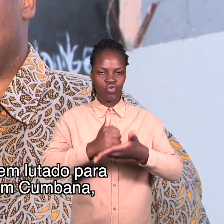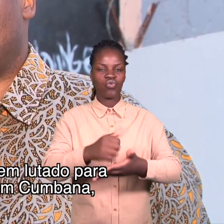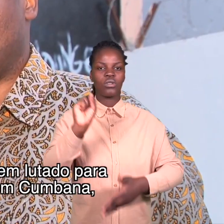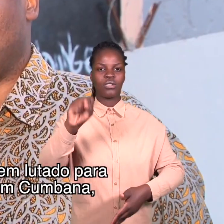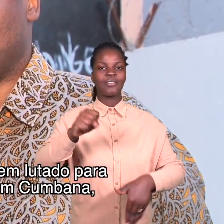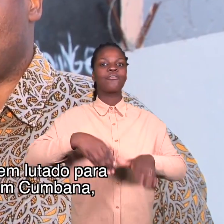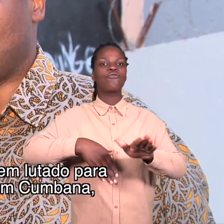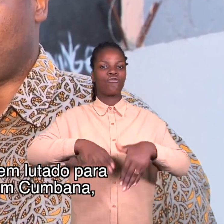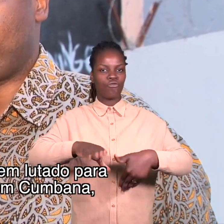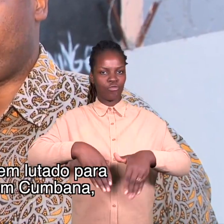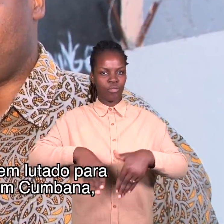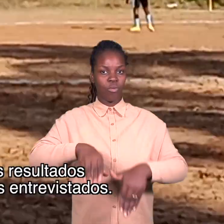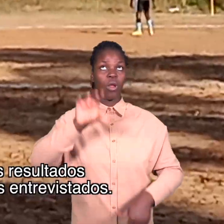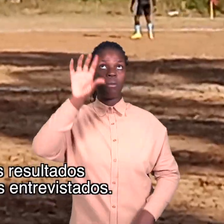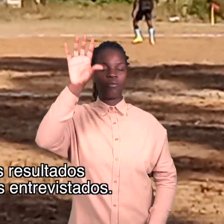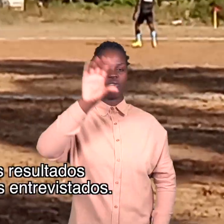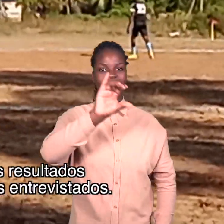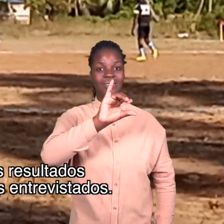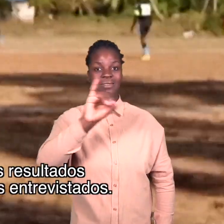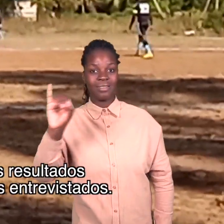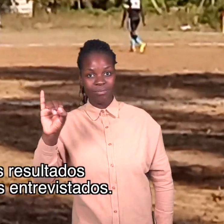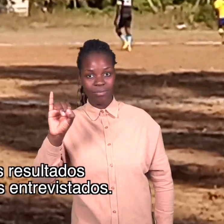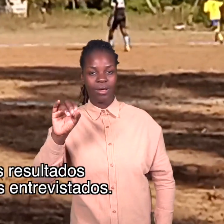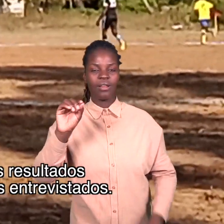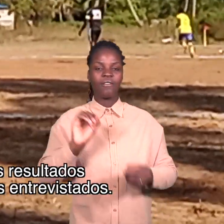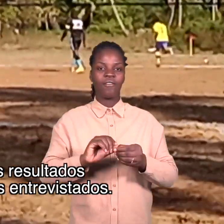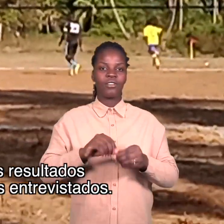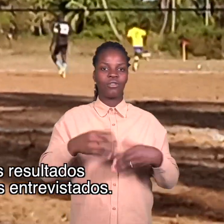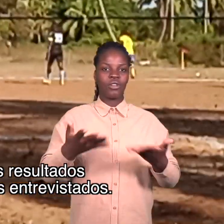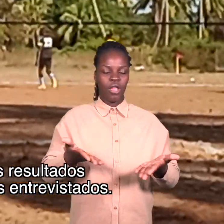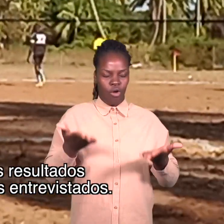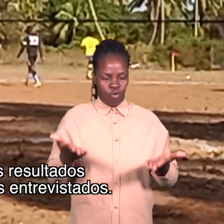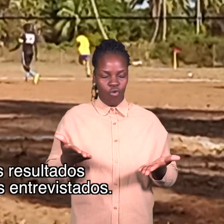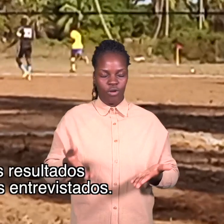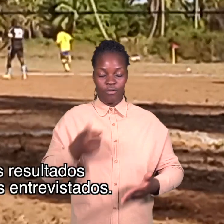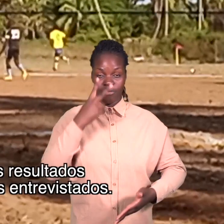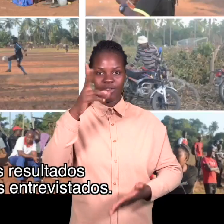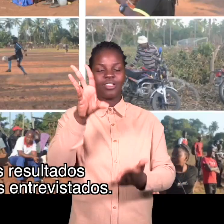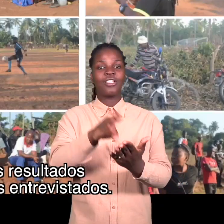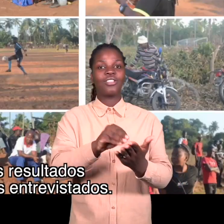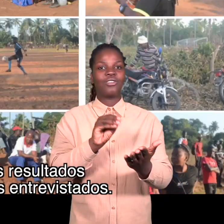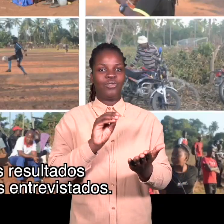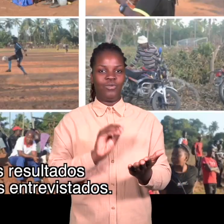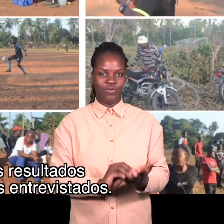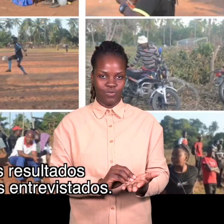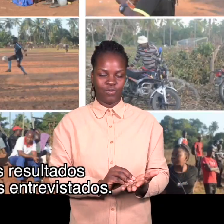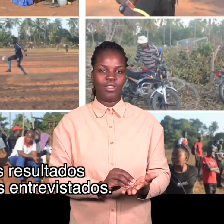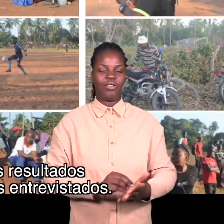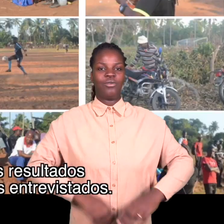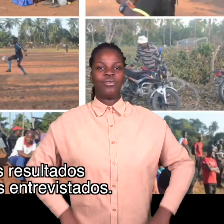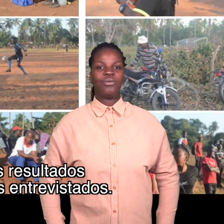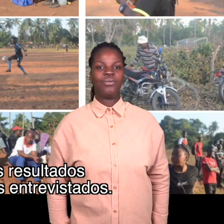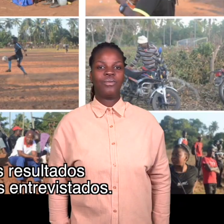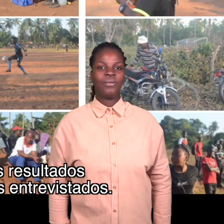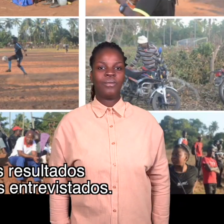lutado pela massificação do desporto em Cumbana, um projeto ambicioso cujos resultados são visíveis, segundo os